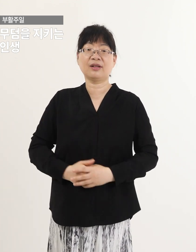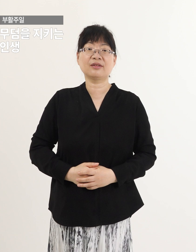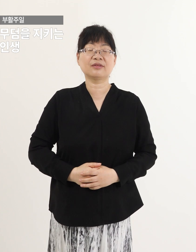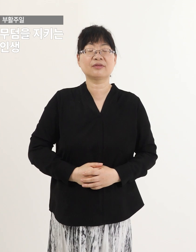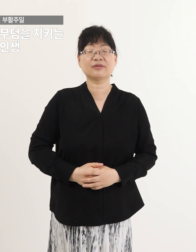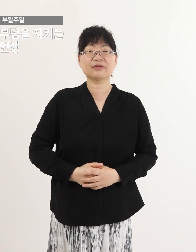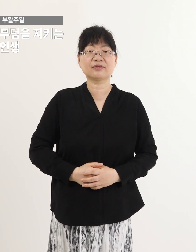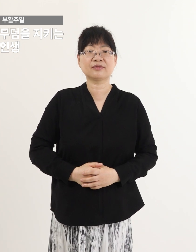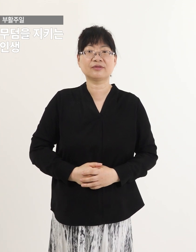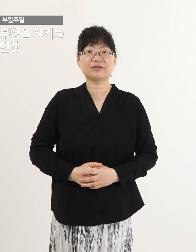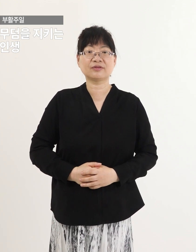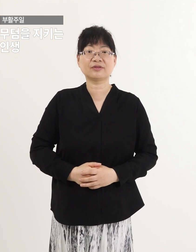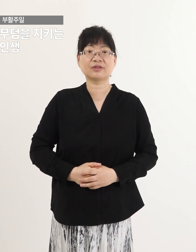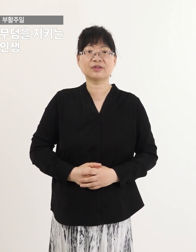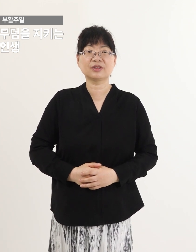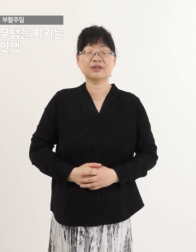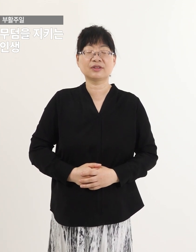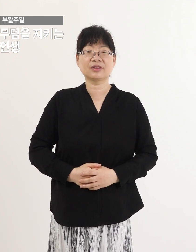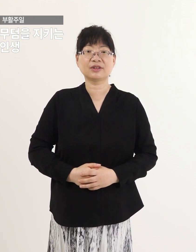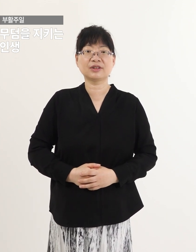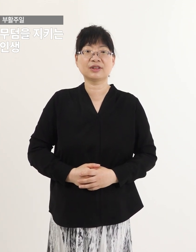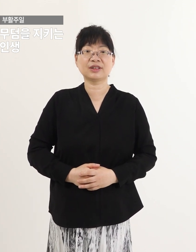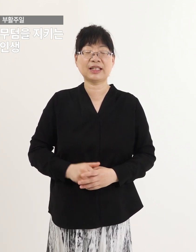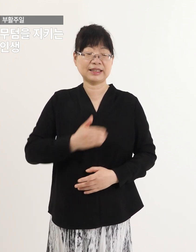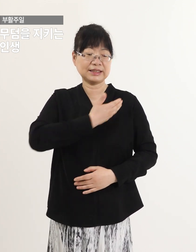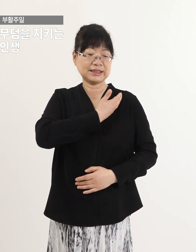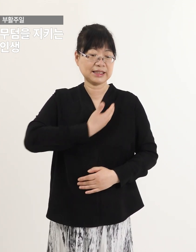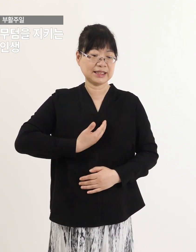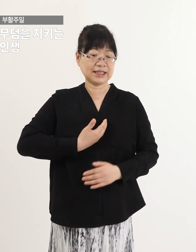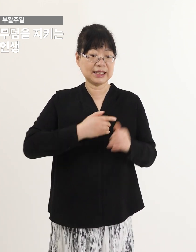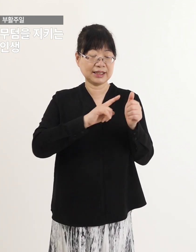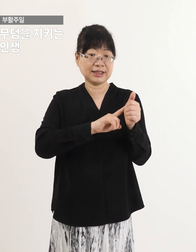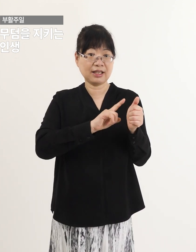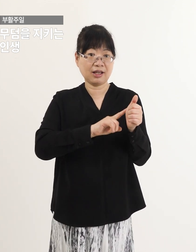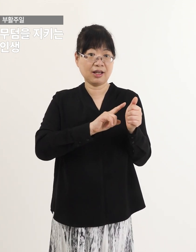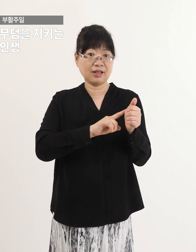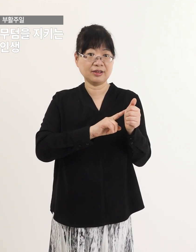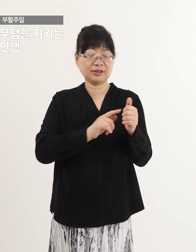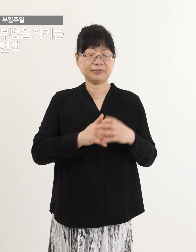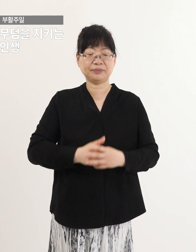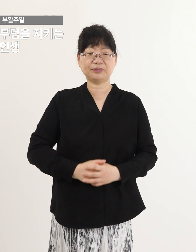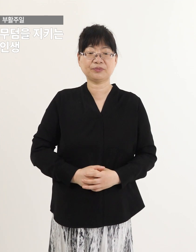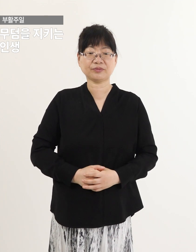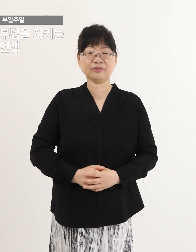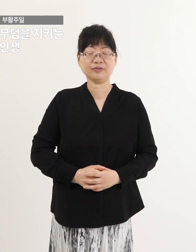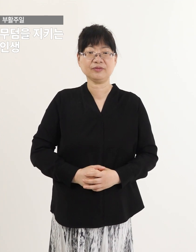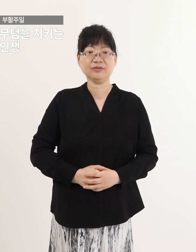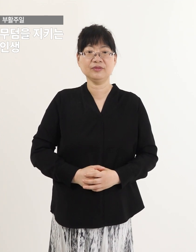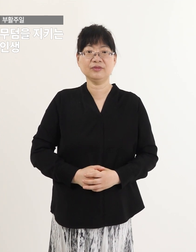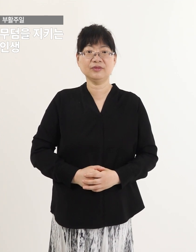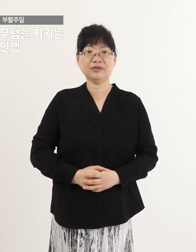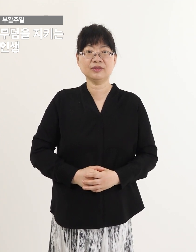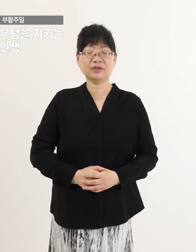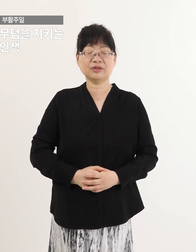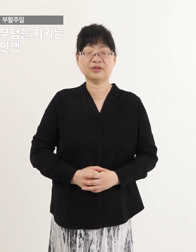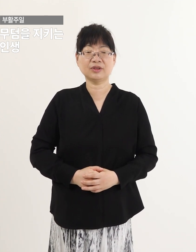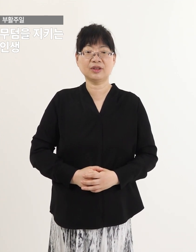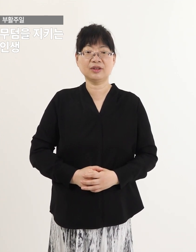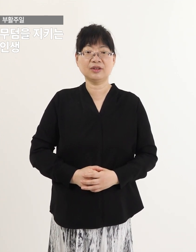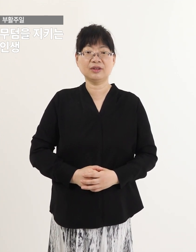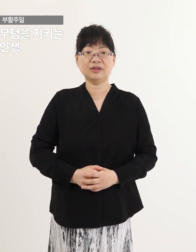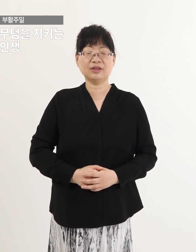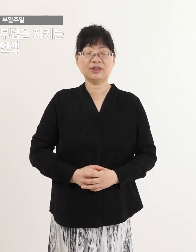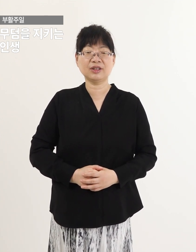여기서 말하는 그 제자는 어느 제자와 좀 구분해서 이해를 해야 되냐 하면